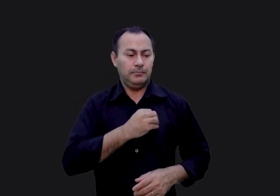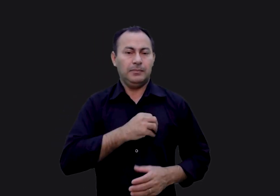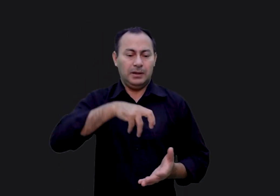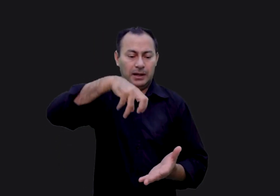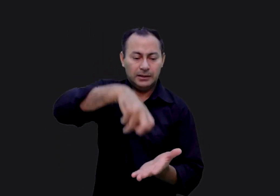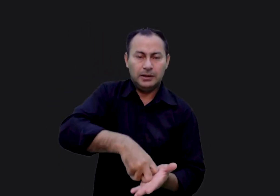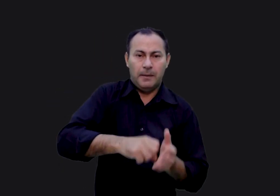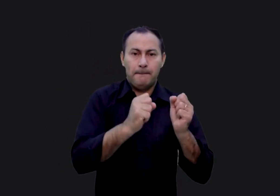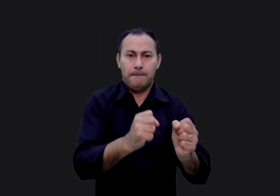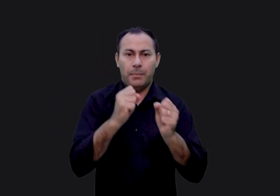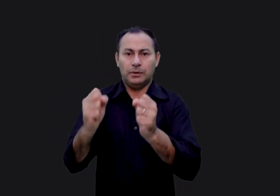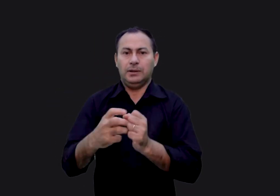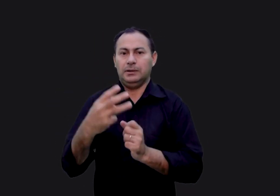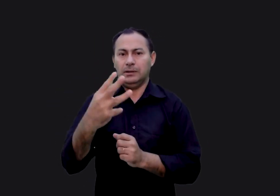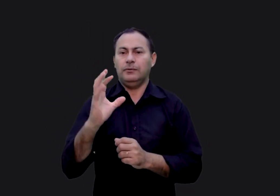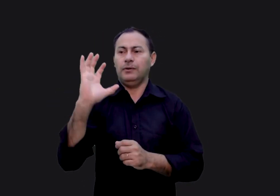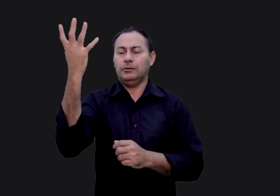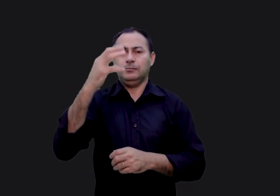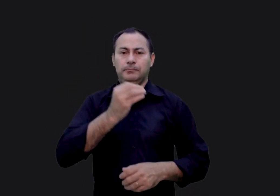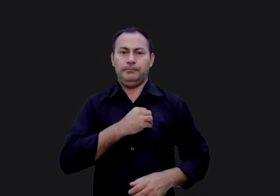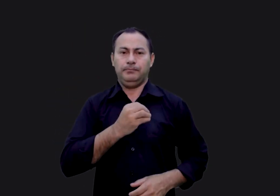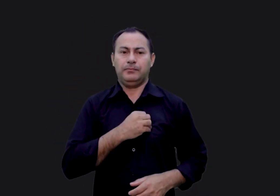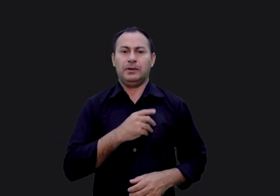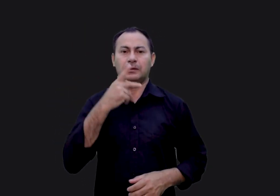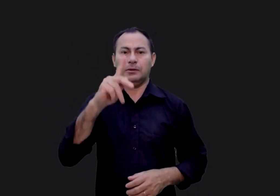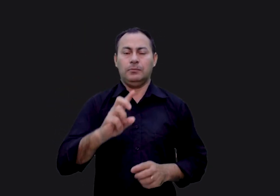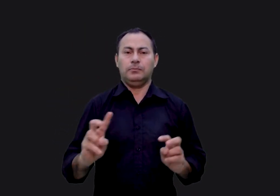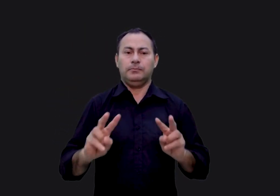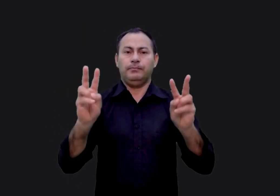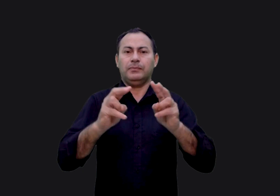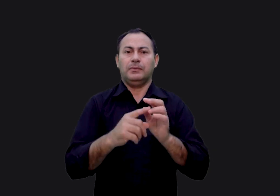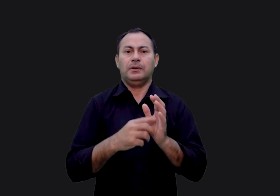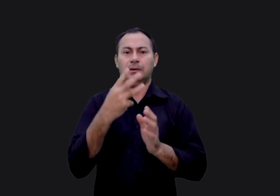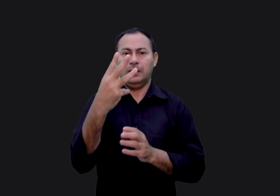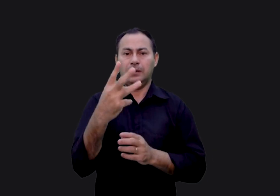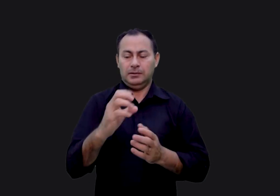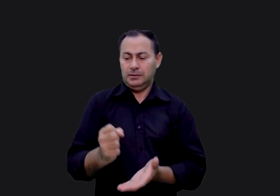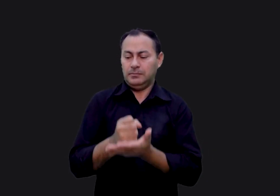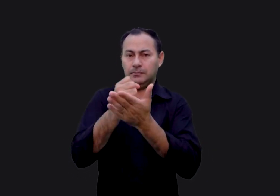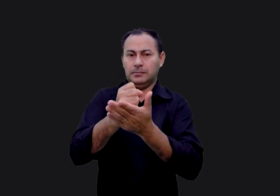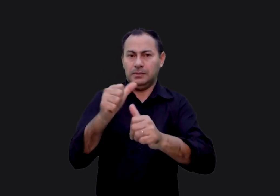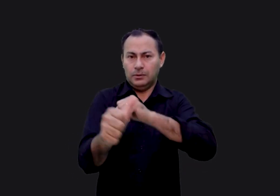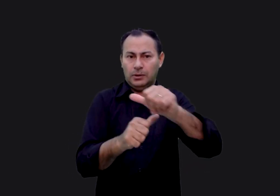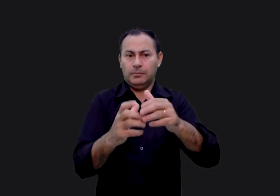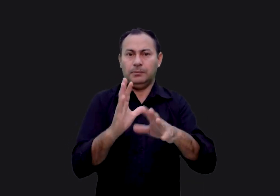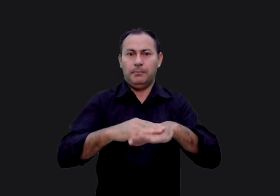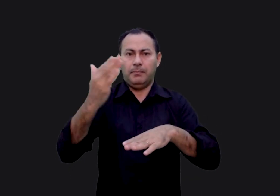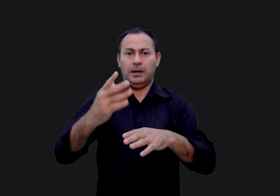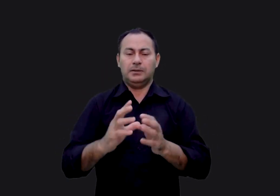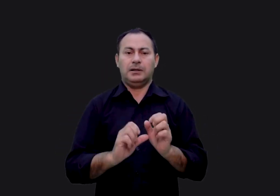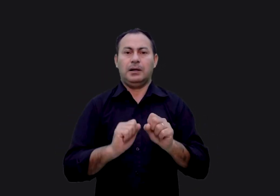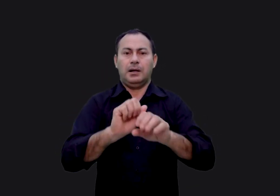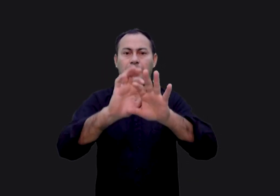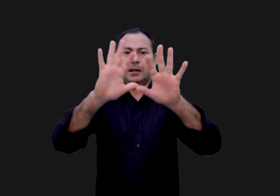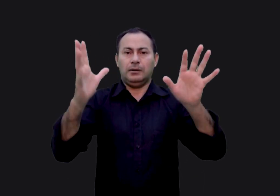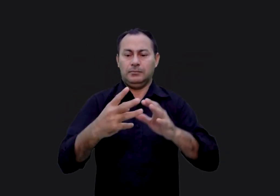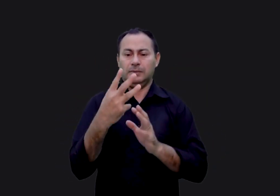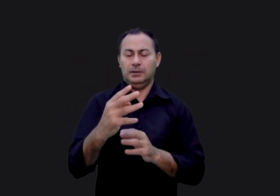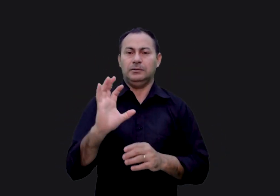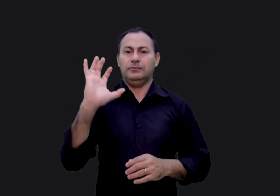pecado, o castigo, o poder e o terceiro fator do pecado, que é o seu preço. Os três fatores da salvação tornam-se muito mais evidentes com os três